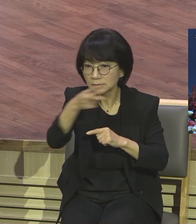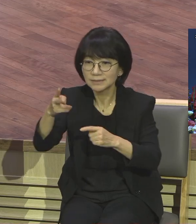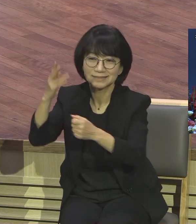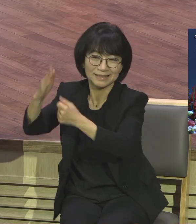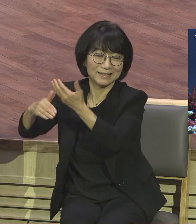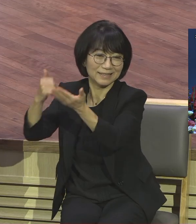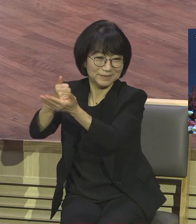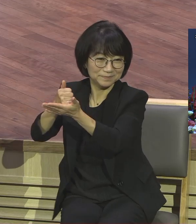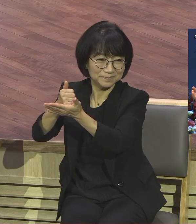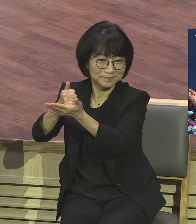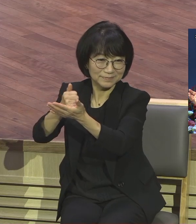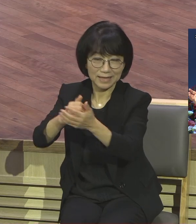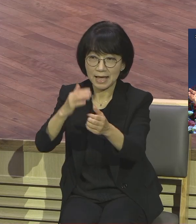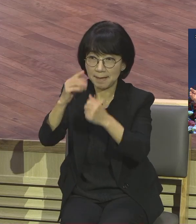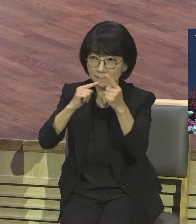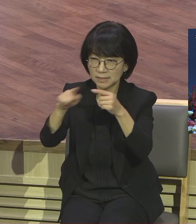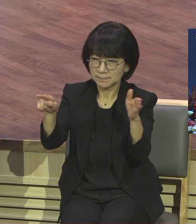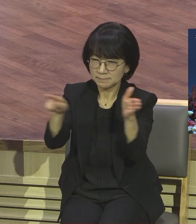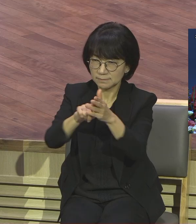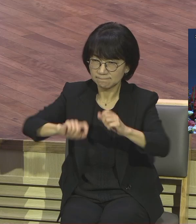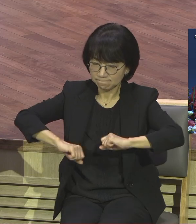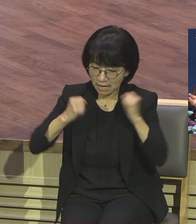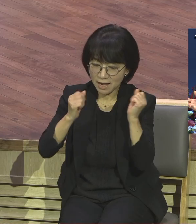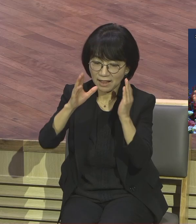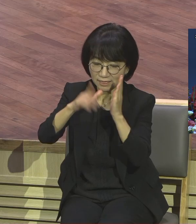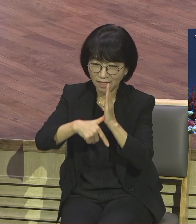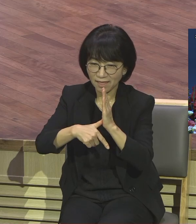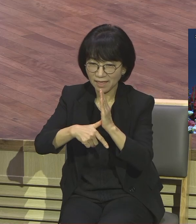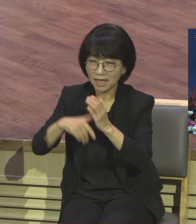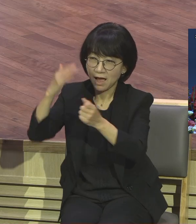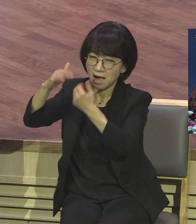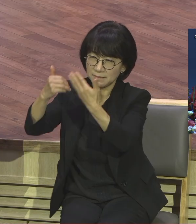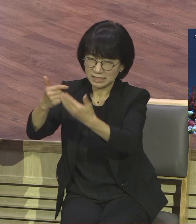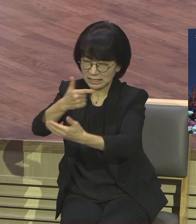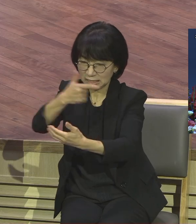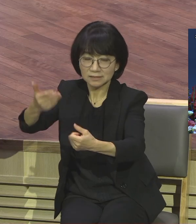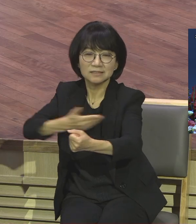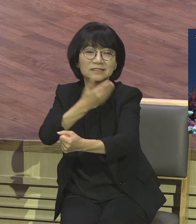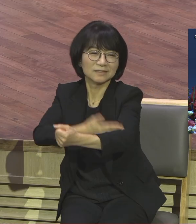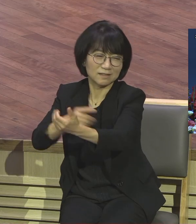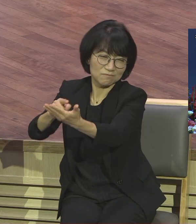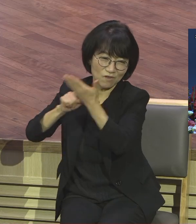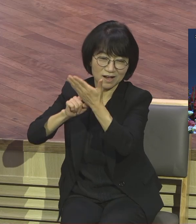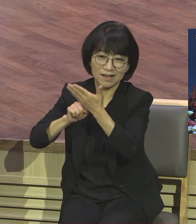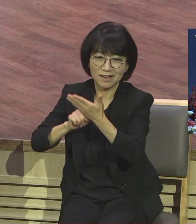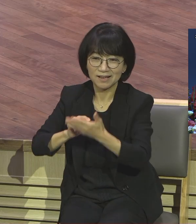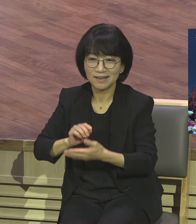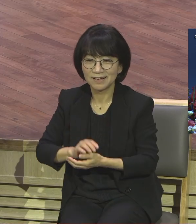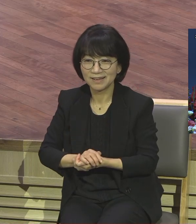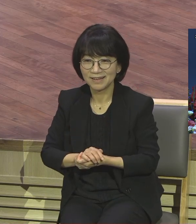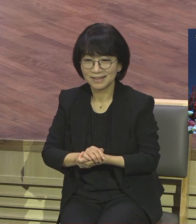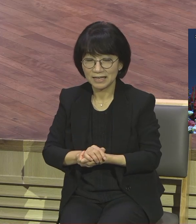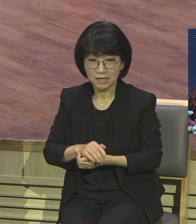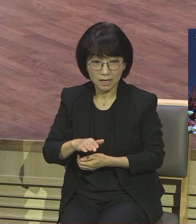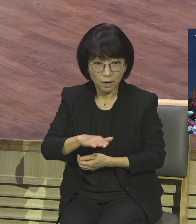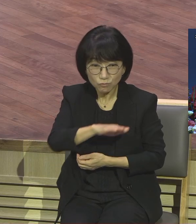됩니까? 하나님 스케일이 나와요. 하나님 스케일. 우리 스케일이 아니에요. 237. 무슨 237?